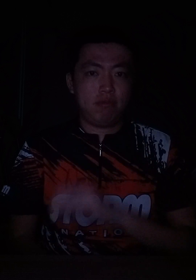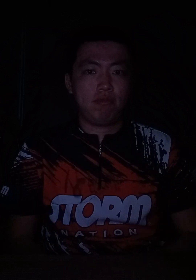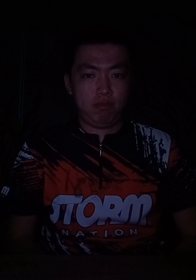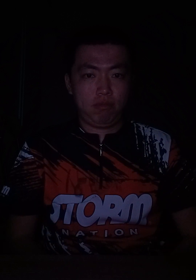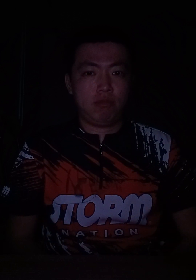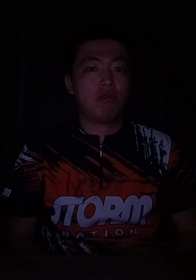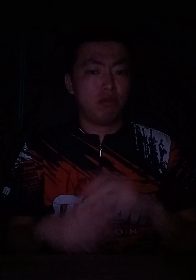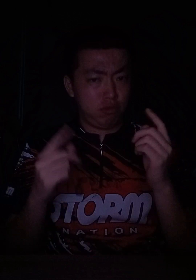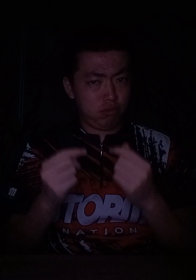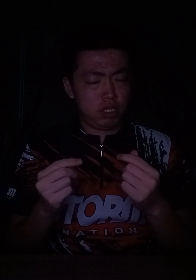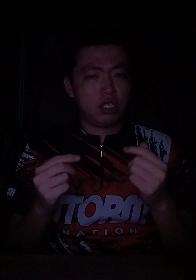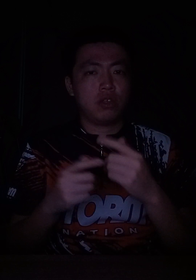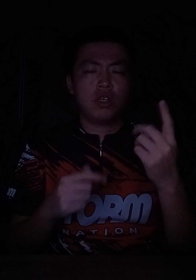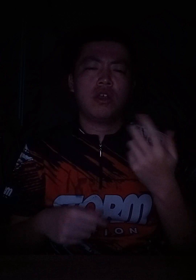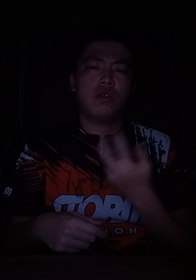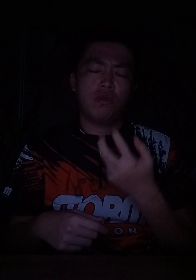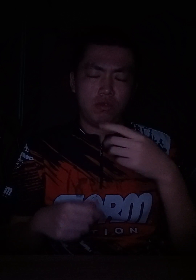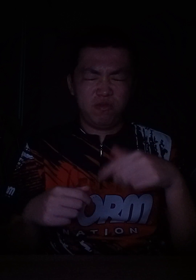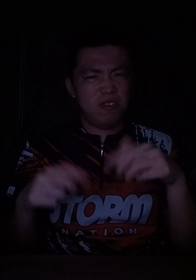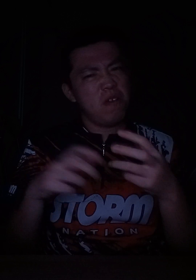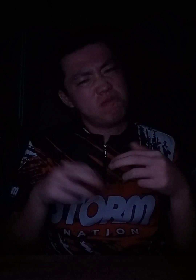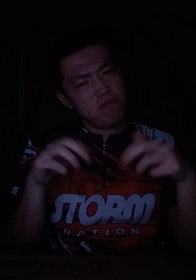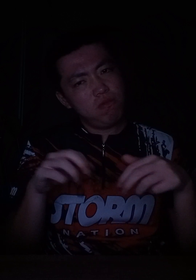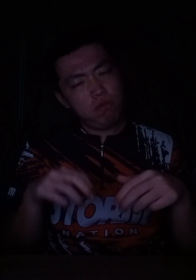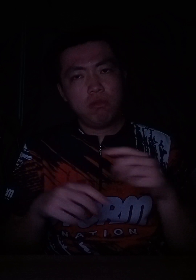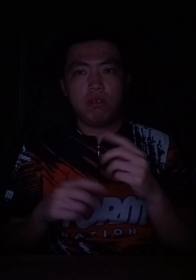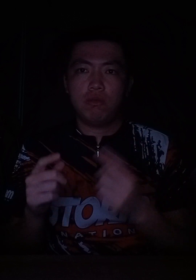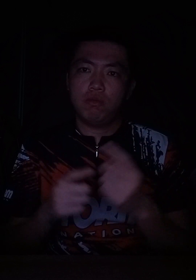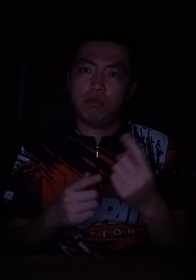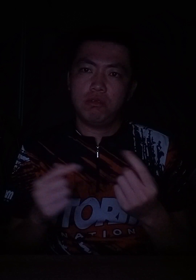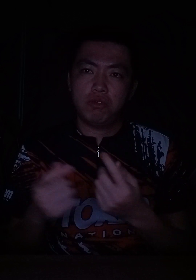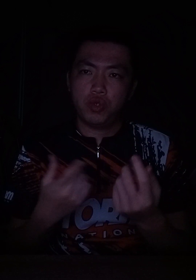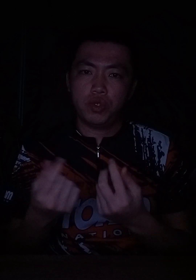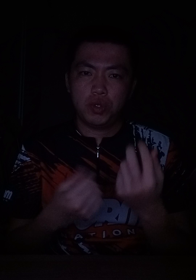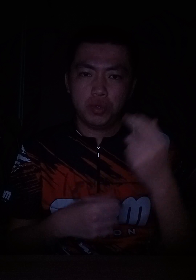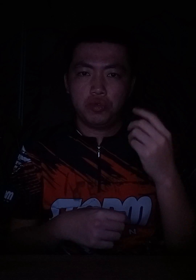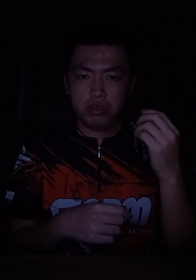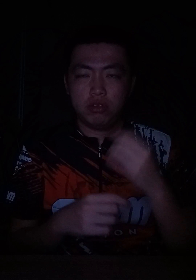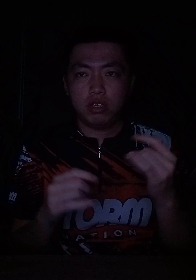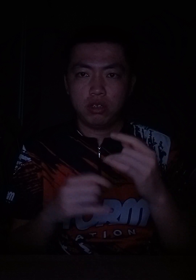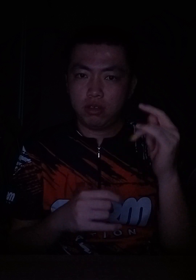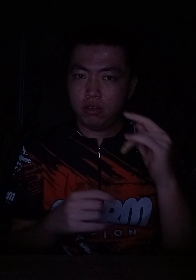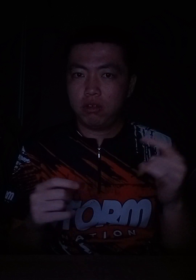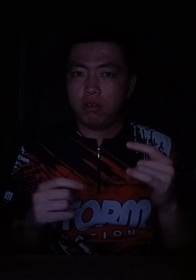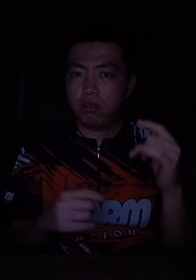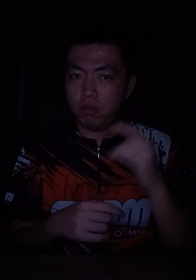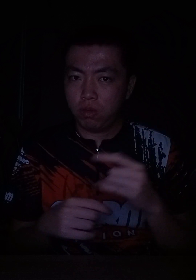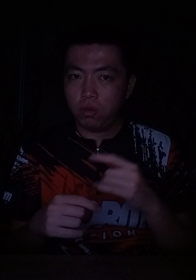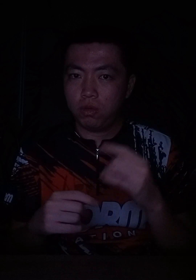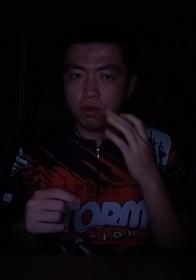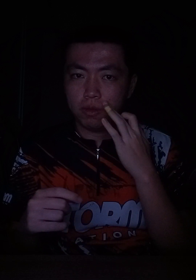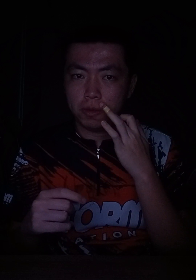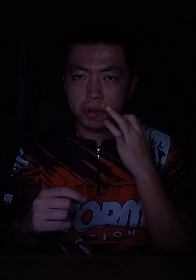승강기 수리기사의 안타까운 추락사가 반복되지 않으려면 구체적인 안전관리 기준을 신속하고 또 명확하게 만들어서